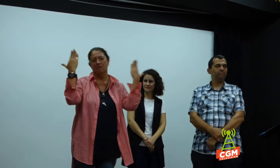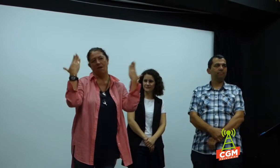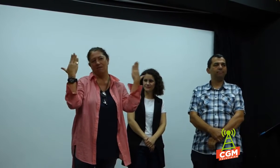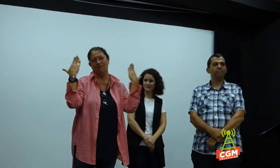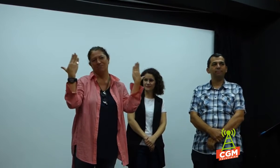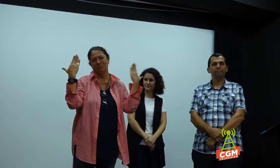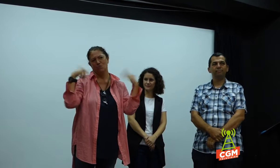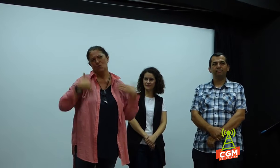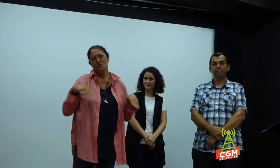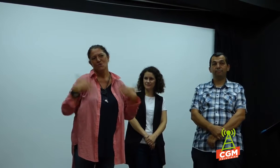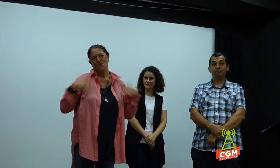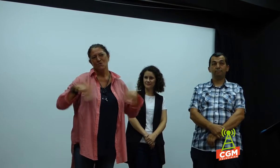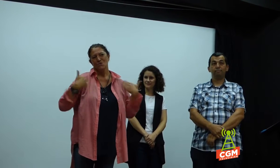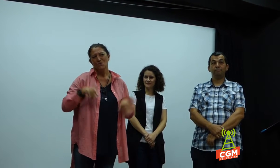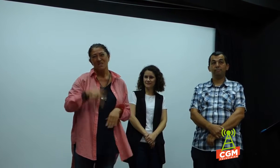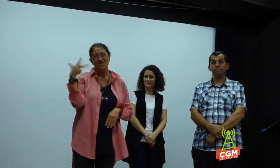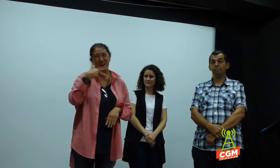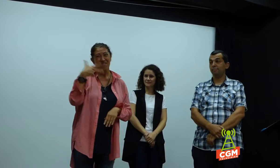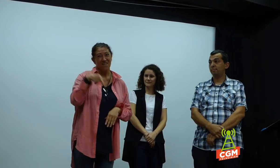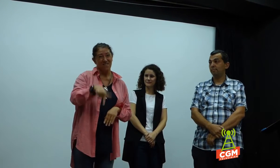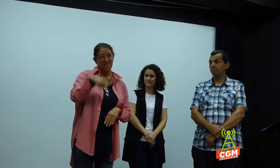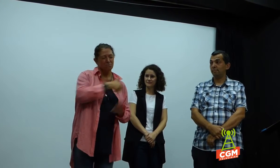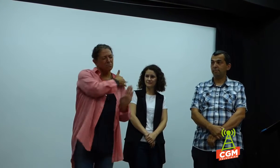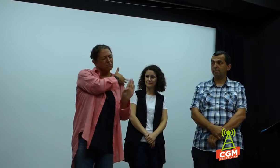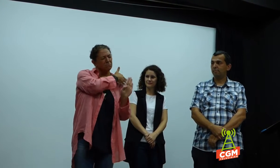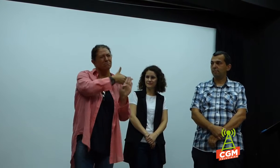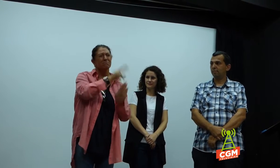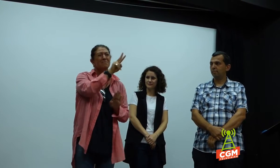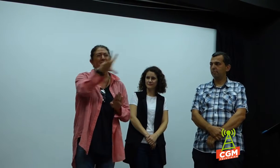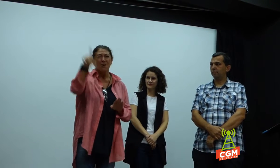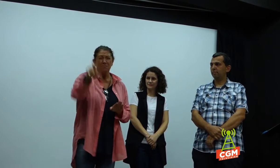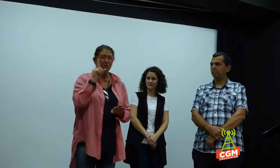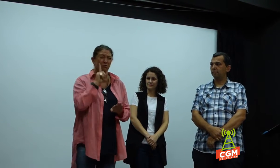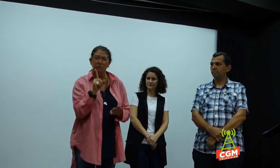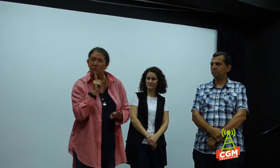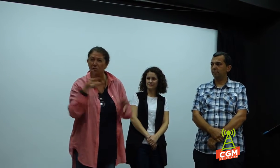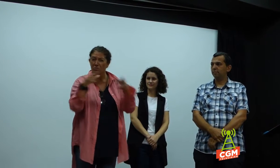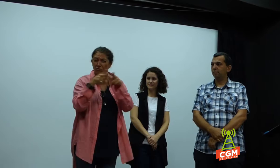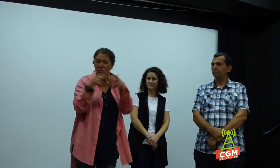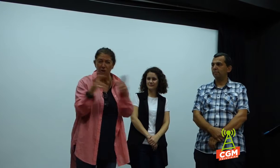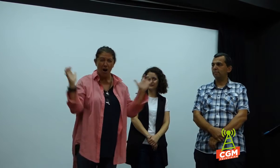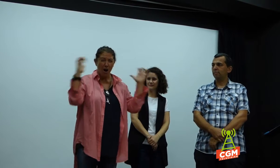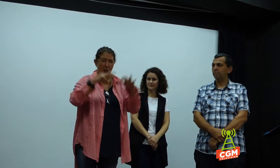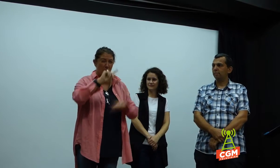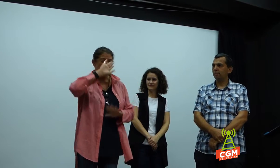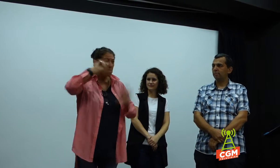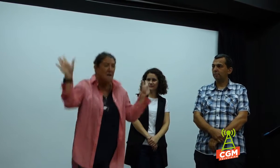decir, felicitaros, daros fuerza, porque aquí en Getafe la historia que tiene 25 años de personas sordas aquí